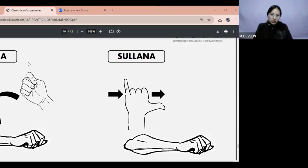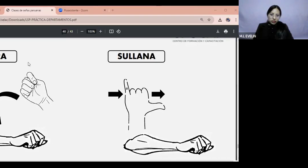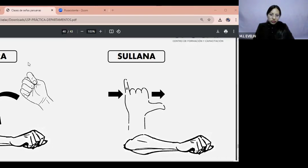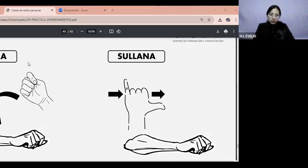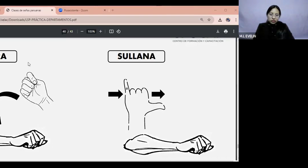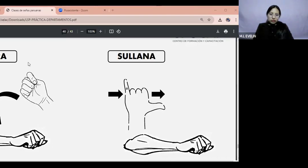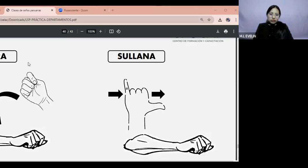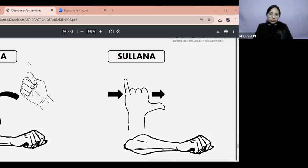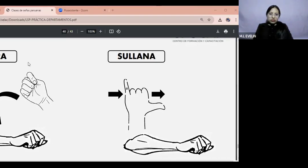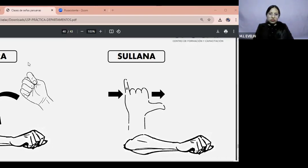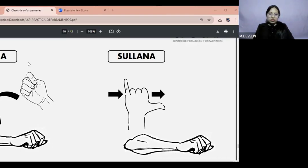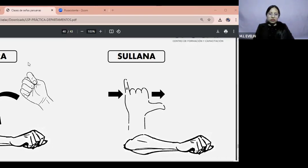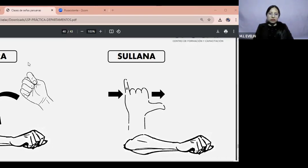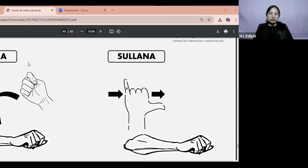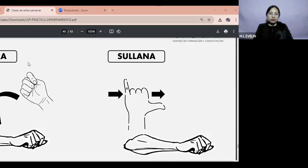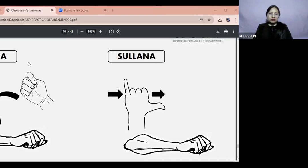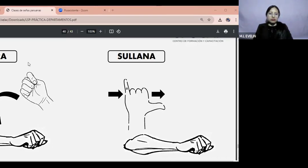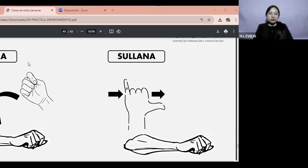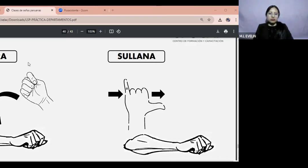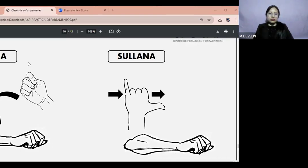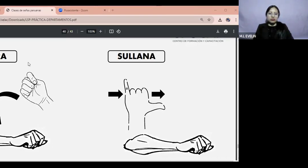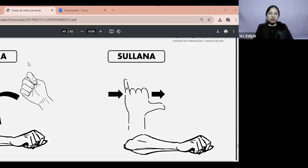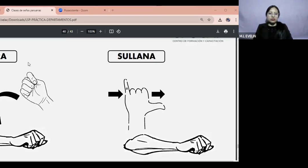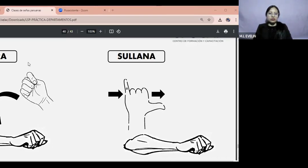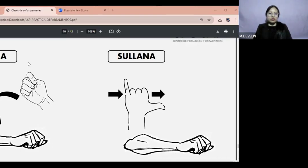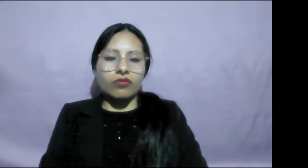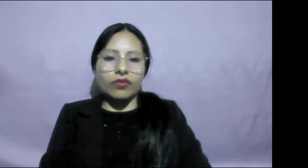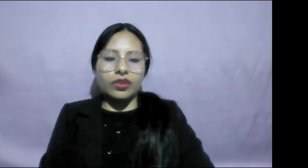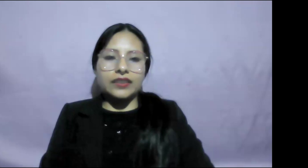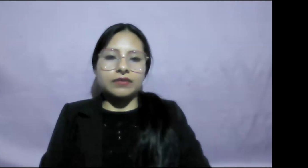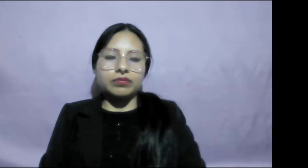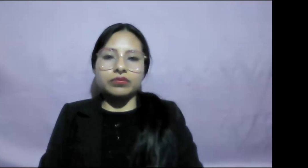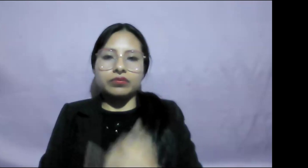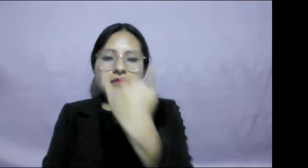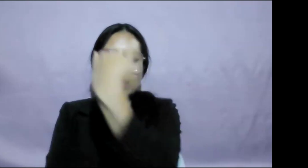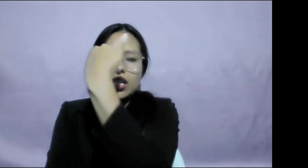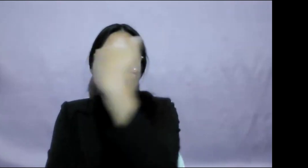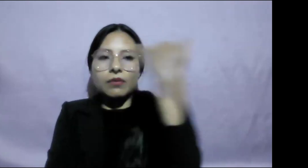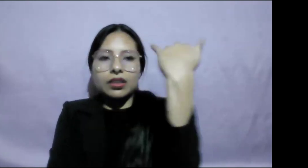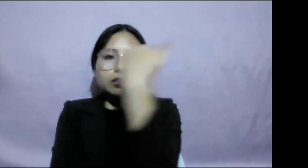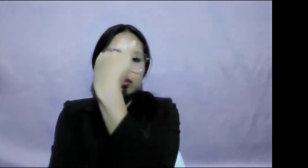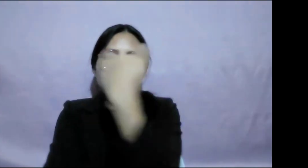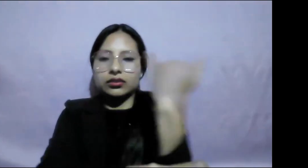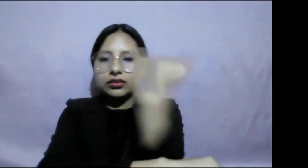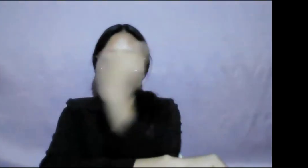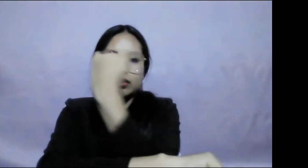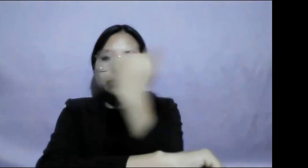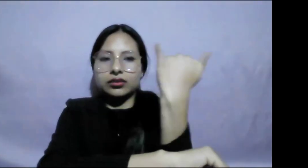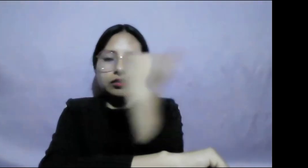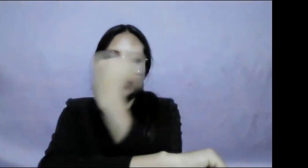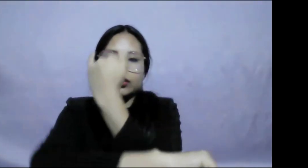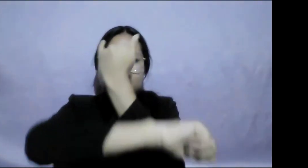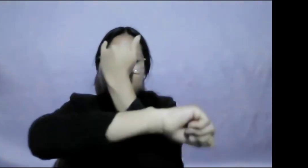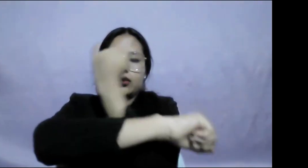suyana suana Ajá mire también es una ciudad del